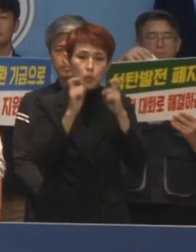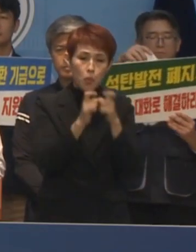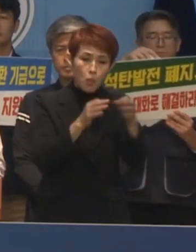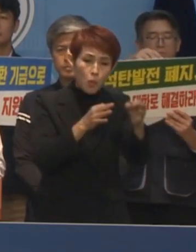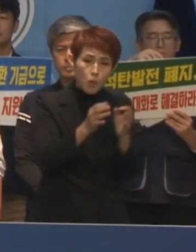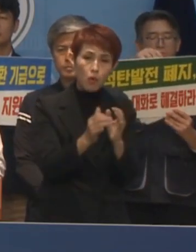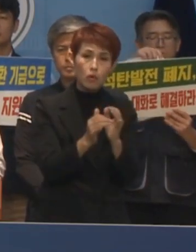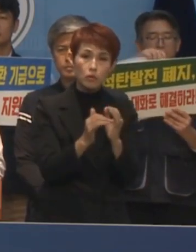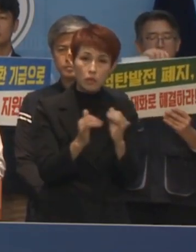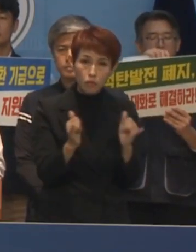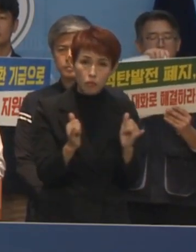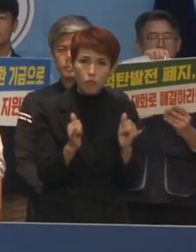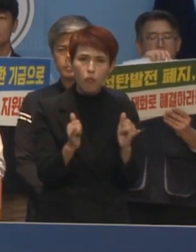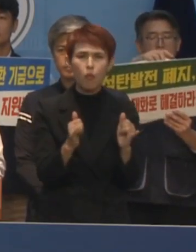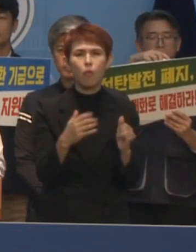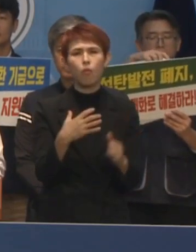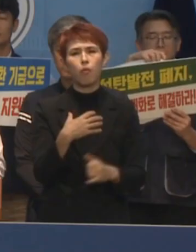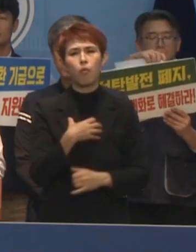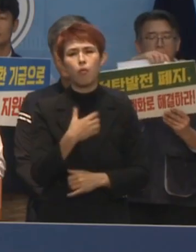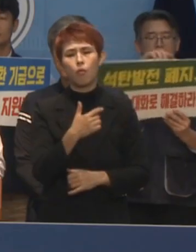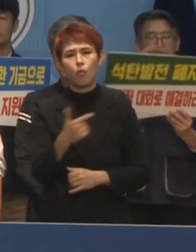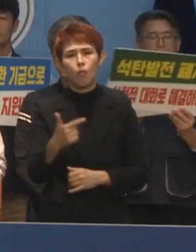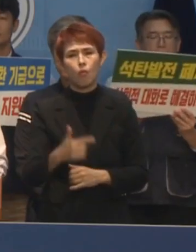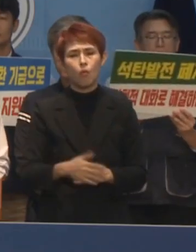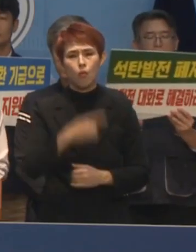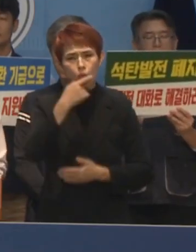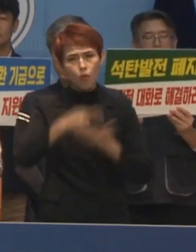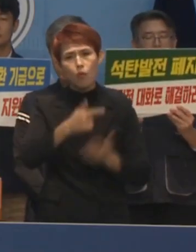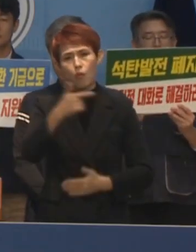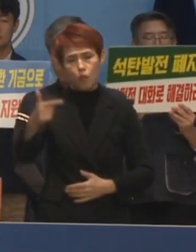소상공인들 역시 큰 타격을 받을 것입니다.